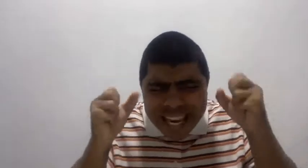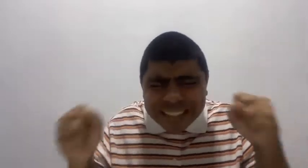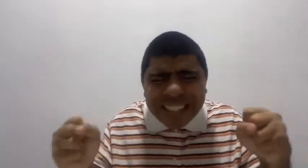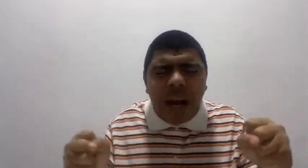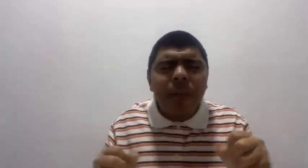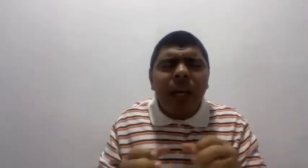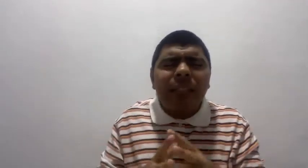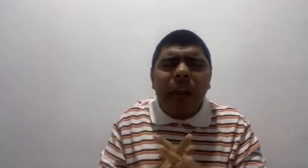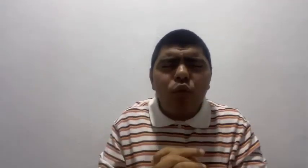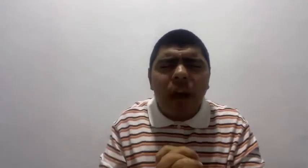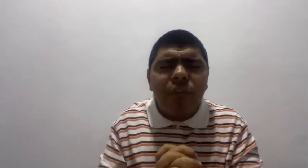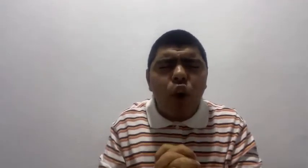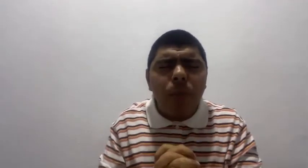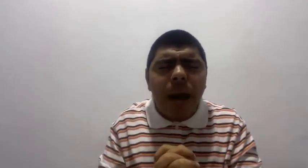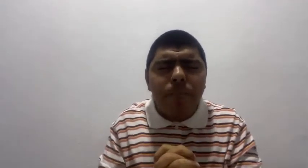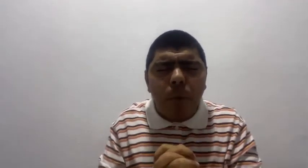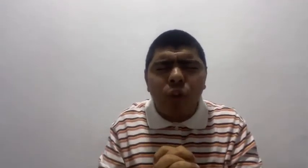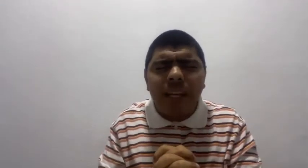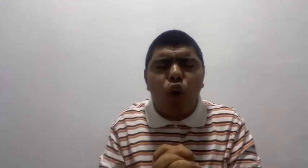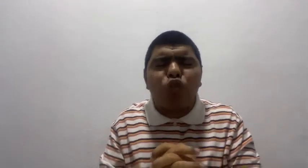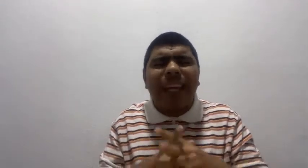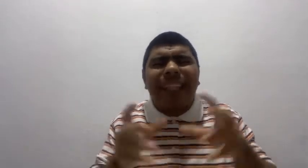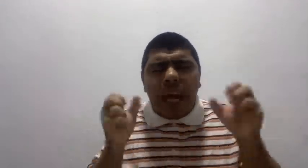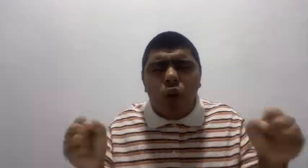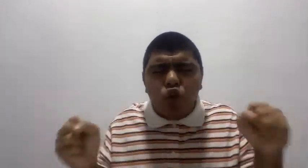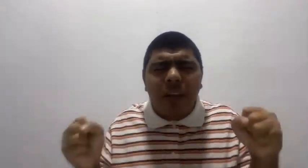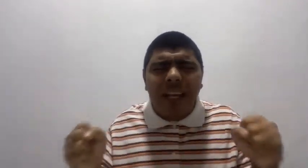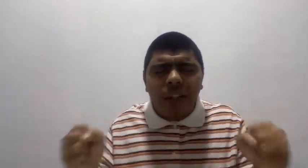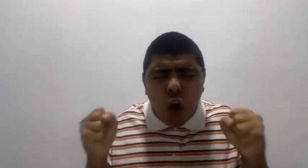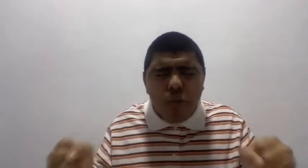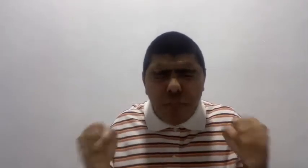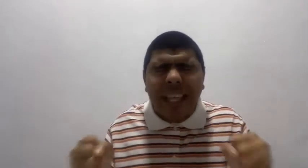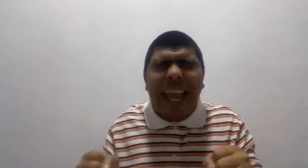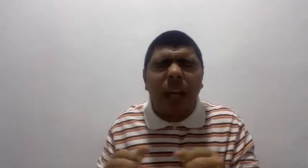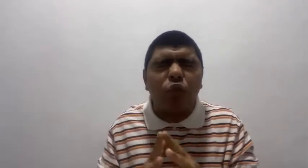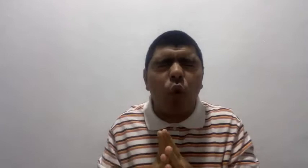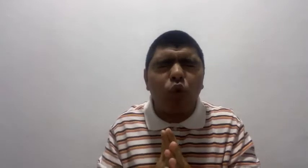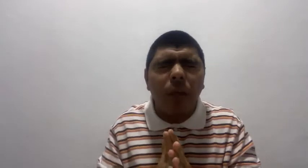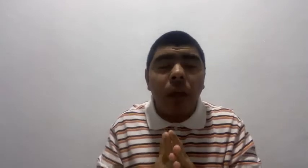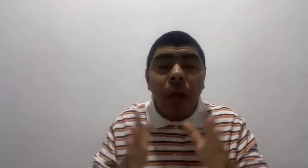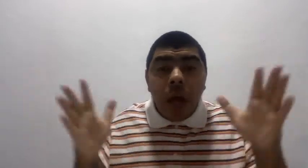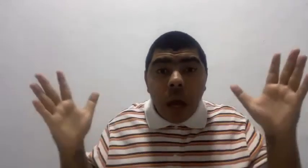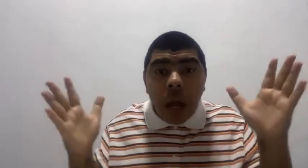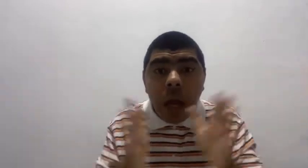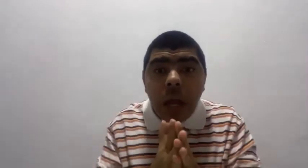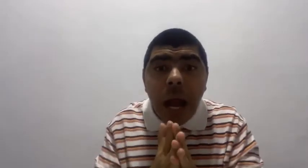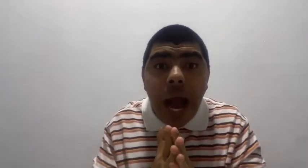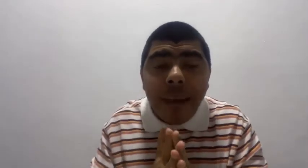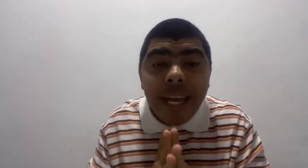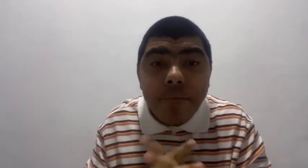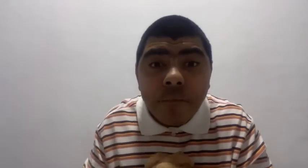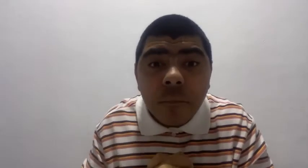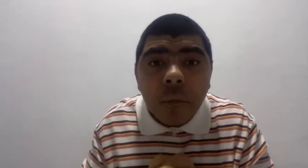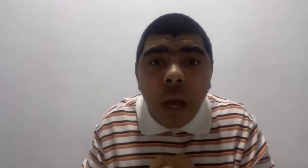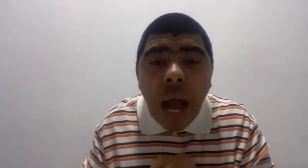ministra de una forma poderosa en esta noche, en el nombre de Jesús. Amén,